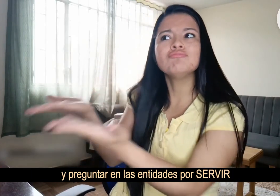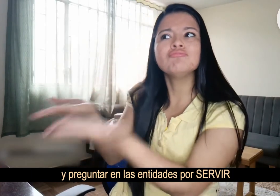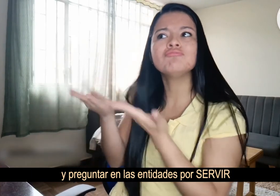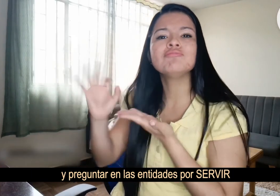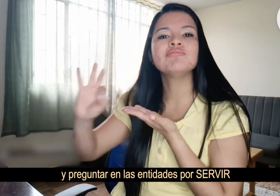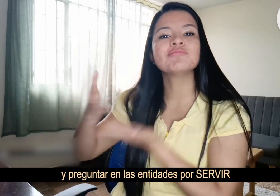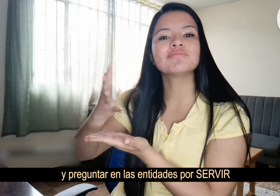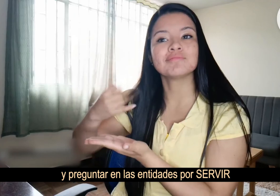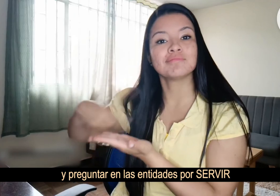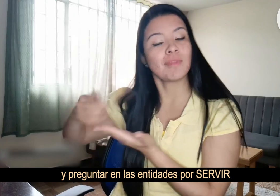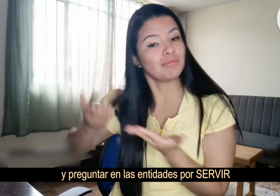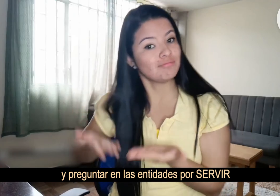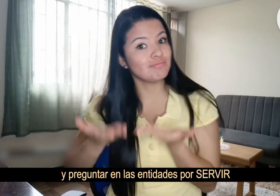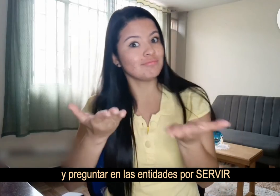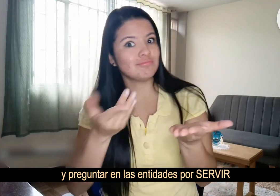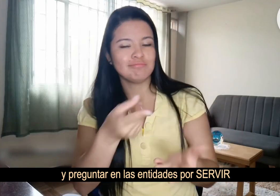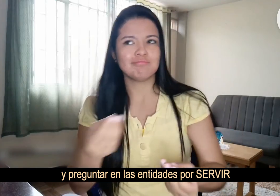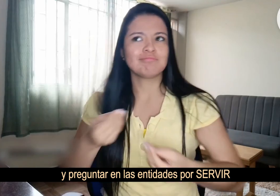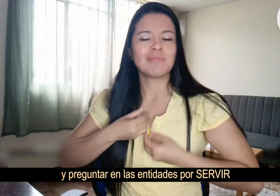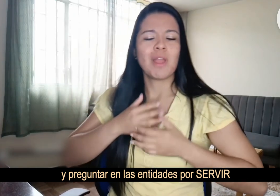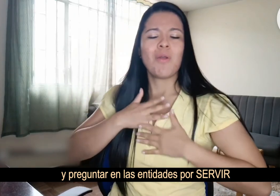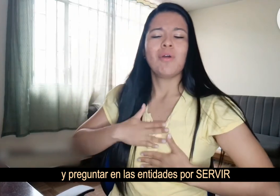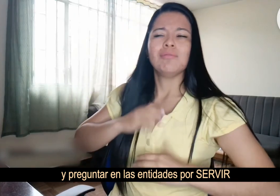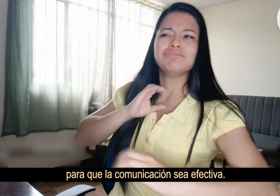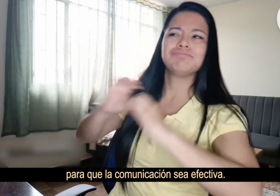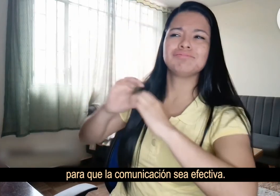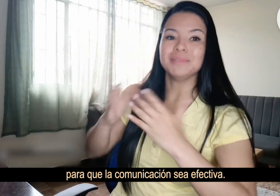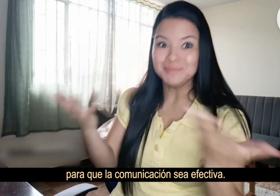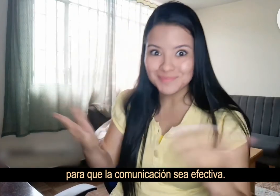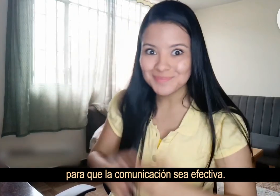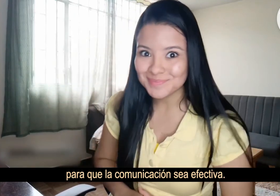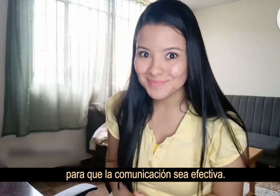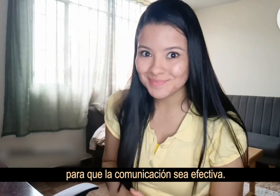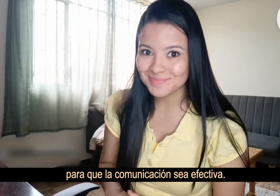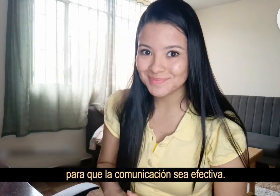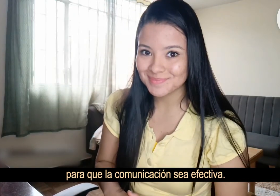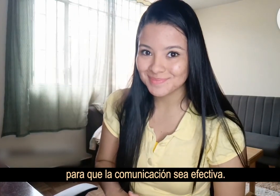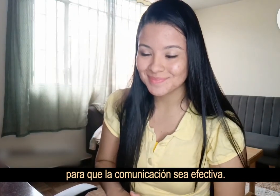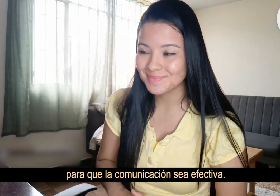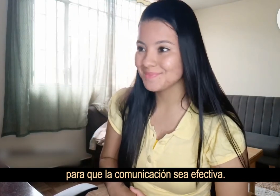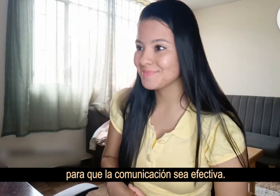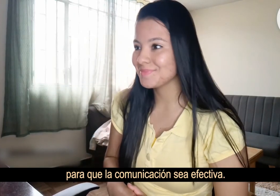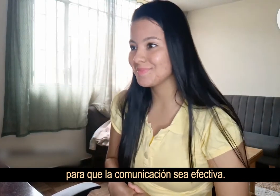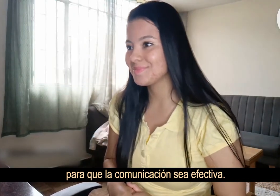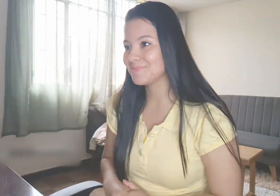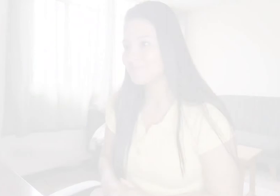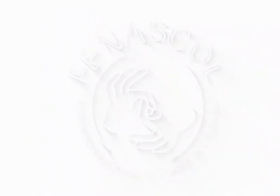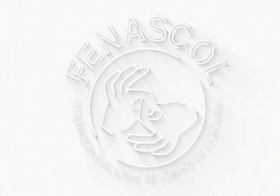entidades por Servir para que la comunicación sea efectiva!